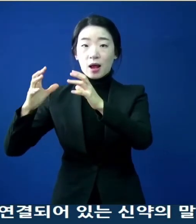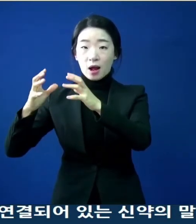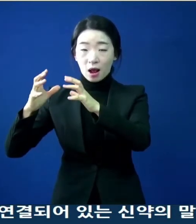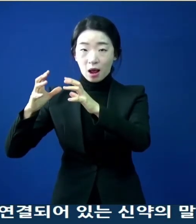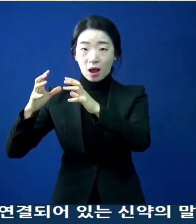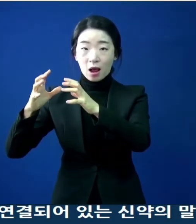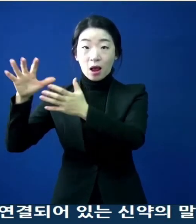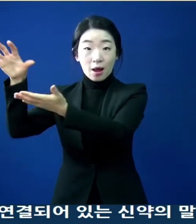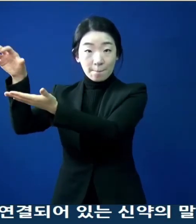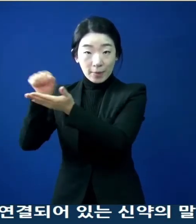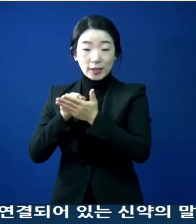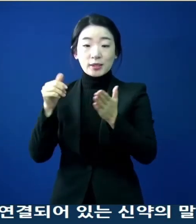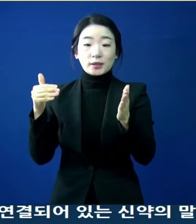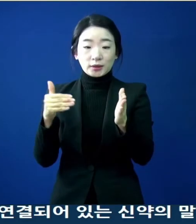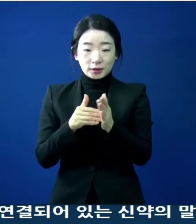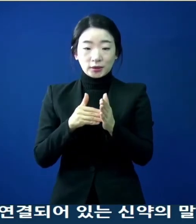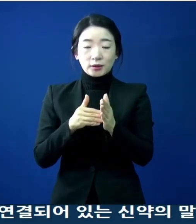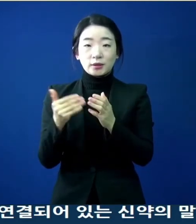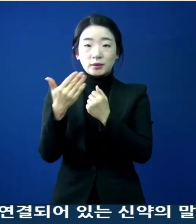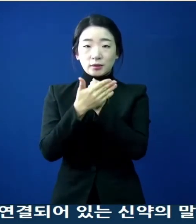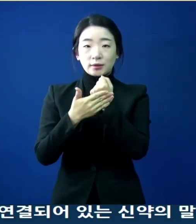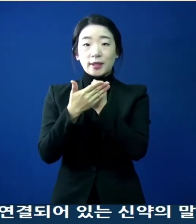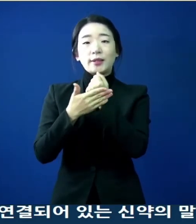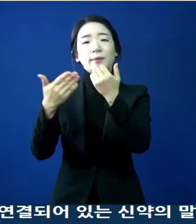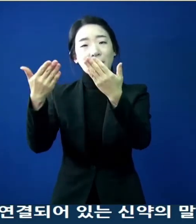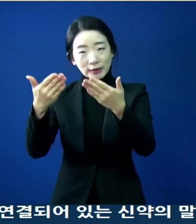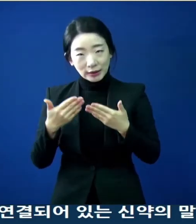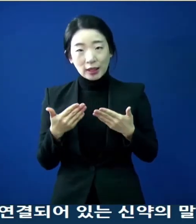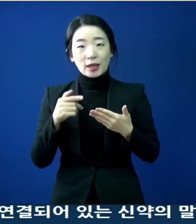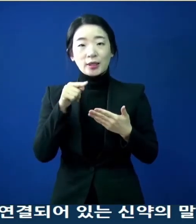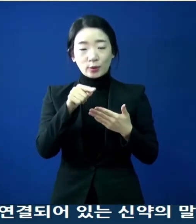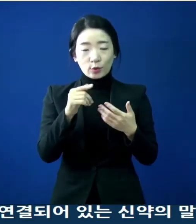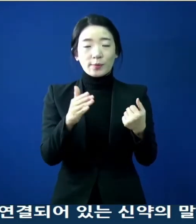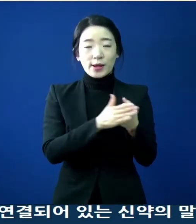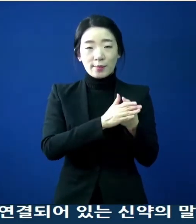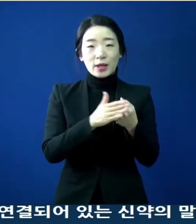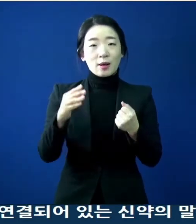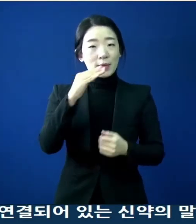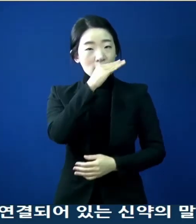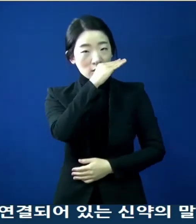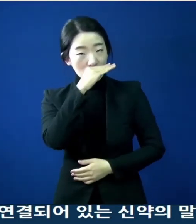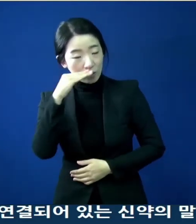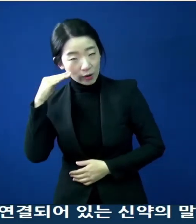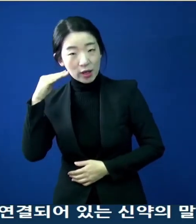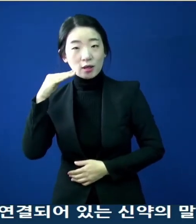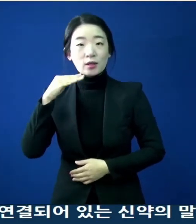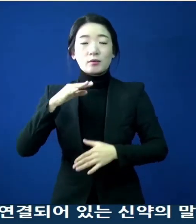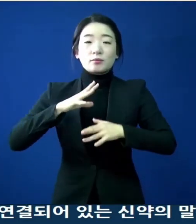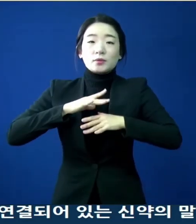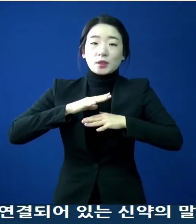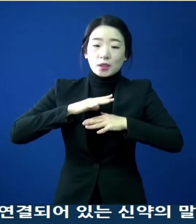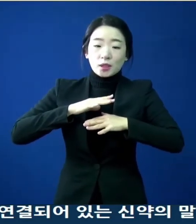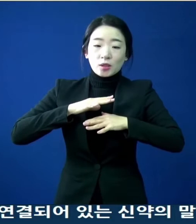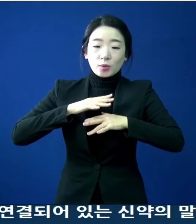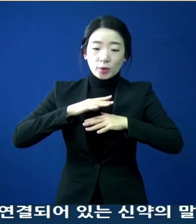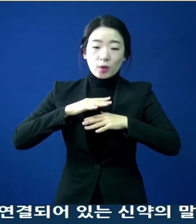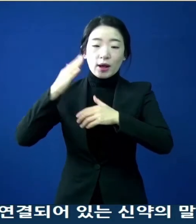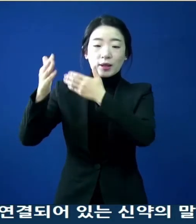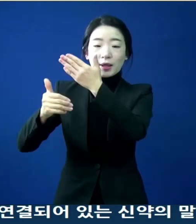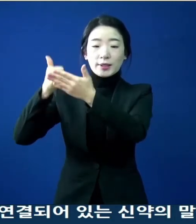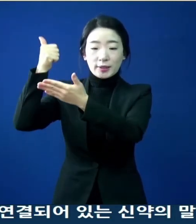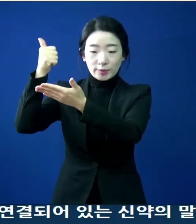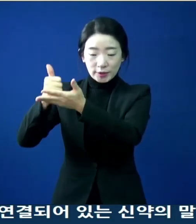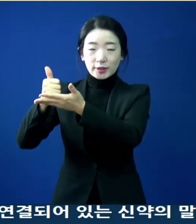나라를 받았은즉 은혜를 받자 이로 말미암아 경건함과 두려움으로 하나님을